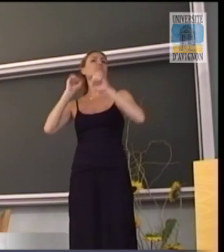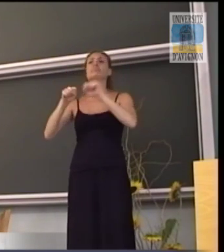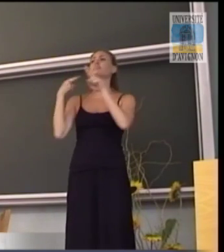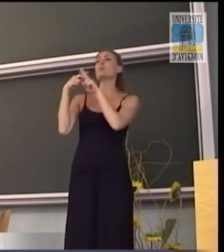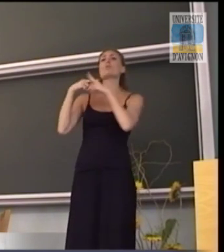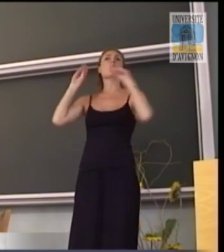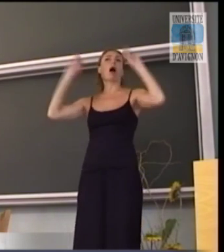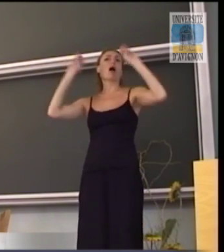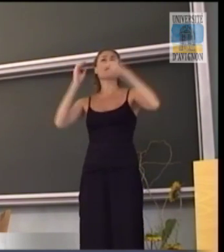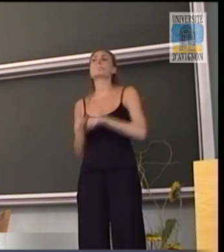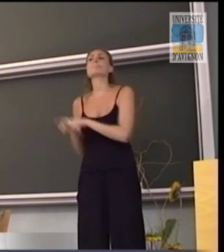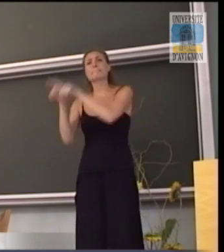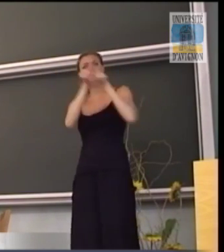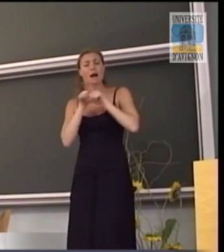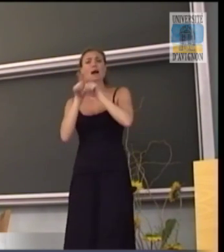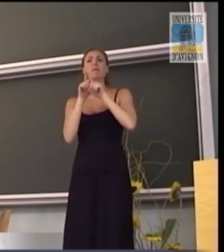culturels, olfactifs,